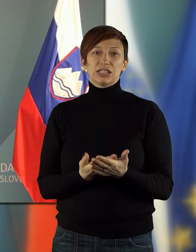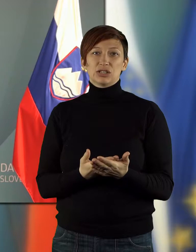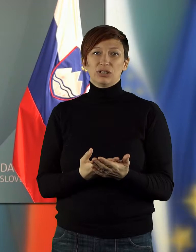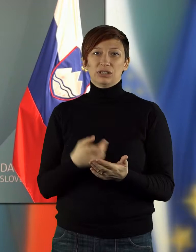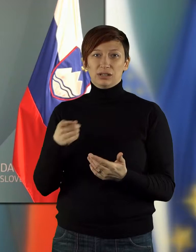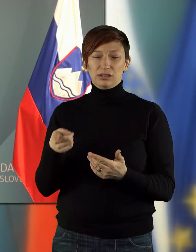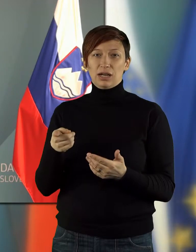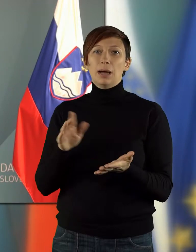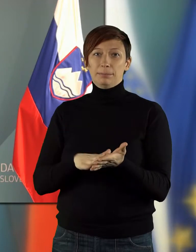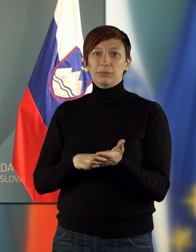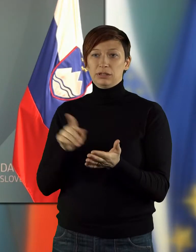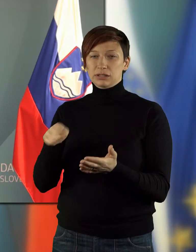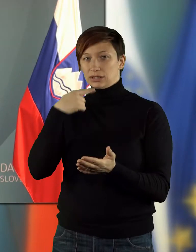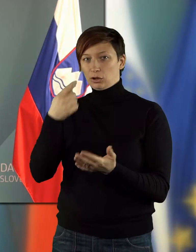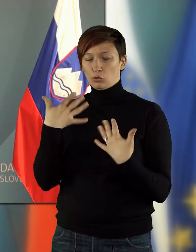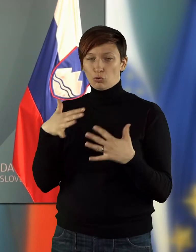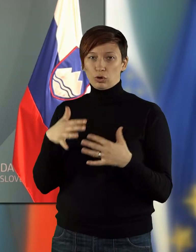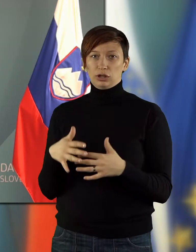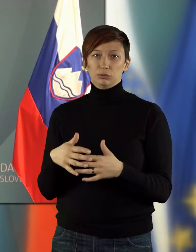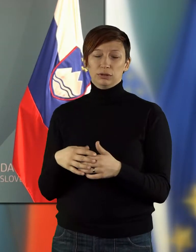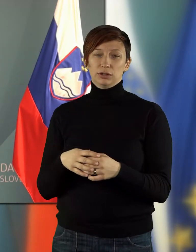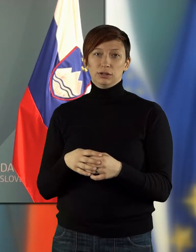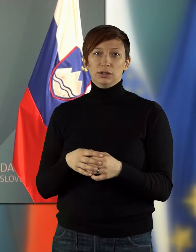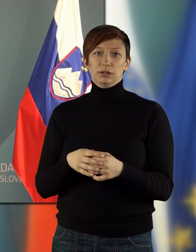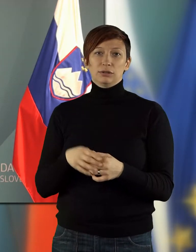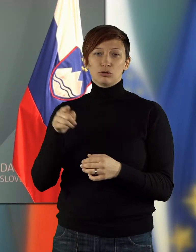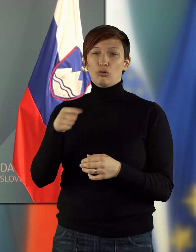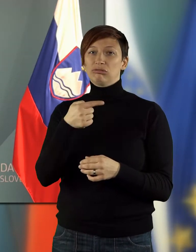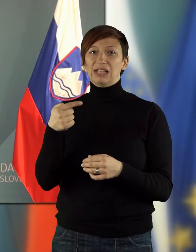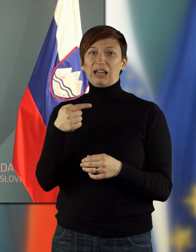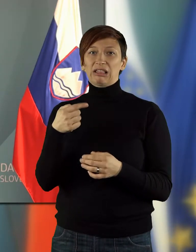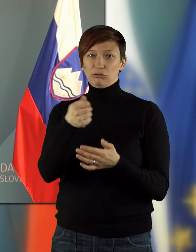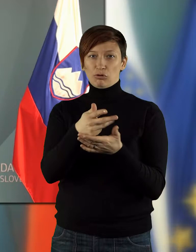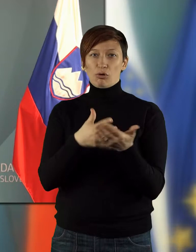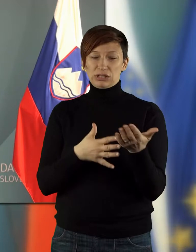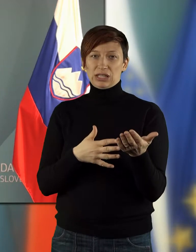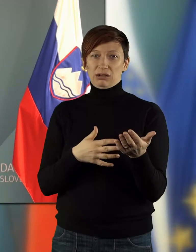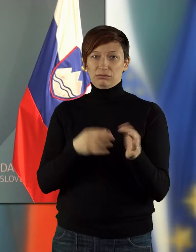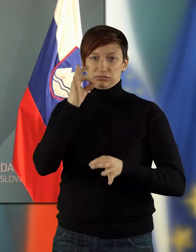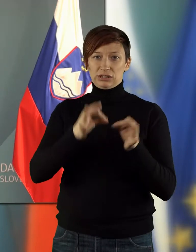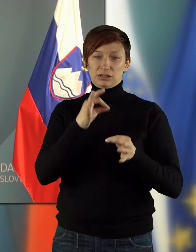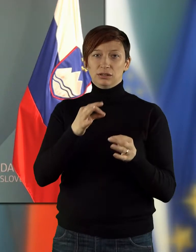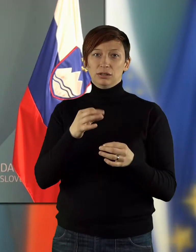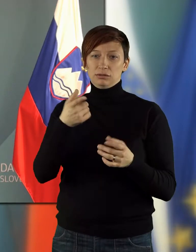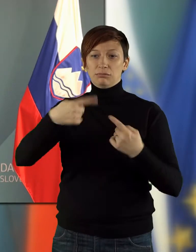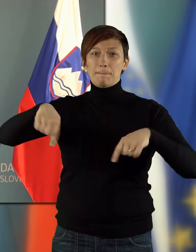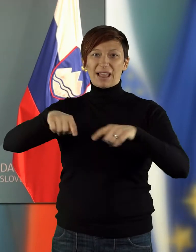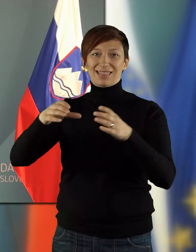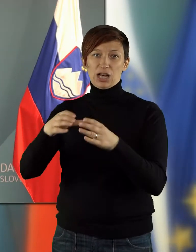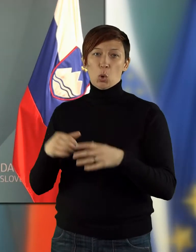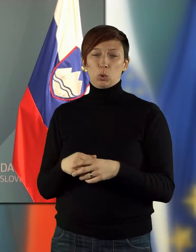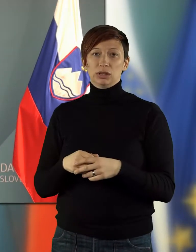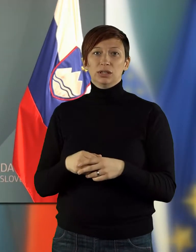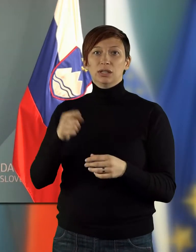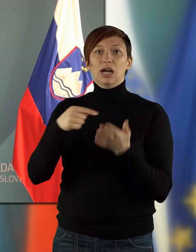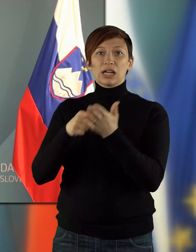Dejstvo je, da ravno ta primer, o katerem sem govoril, s to negativno oceno zadevnemu